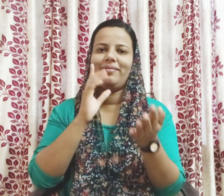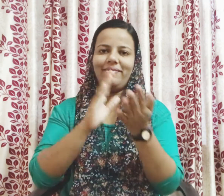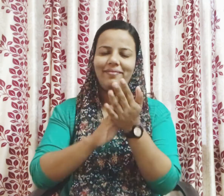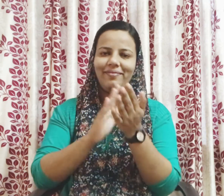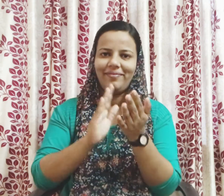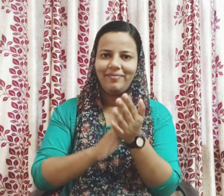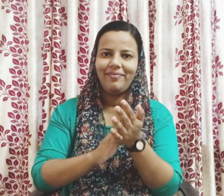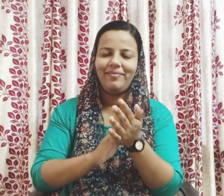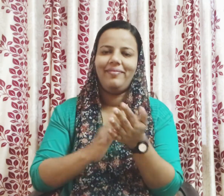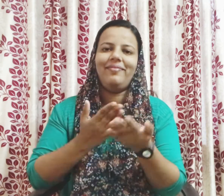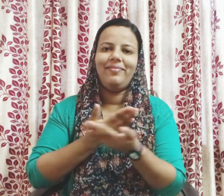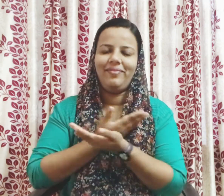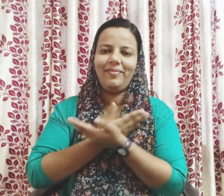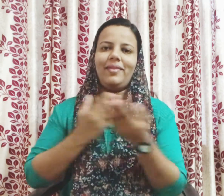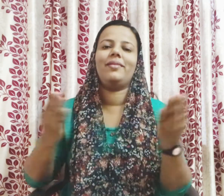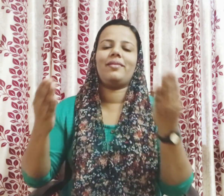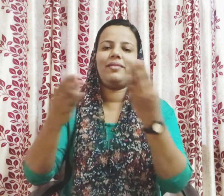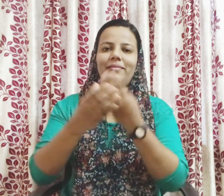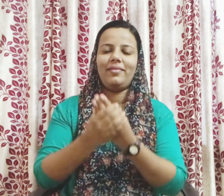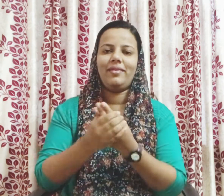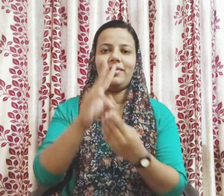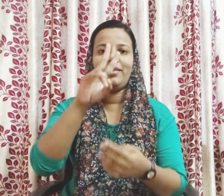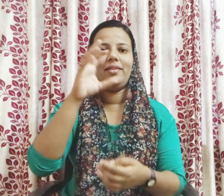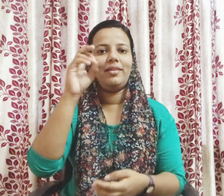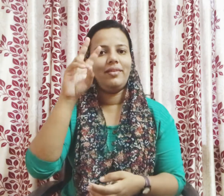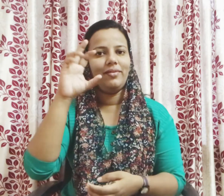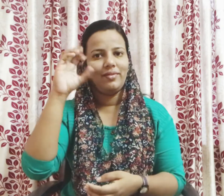പ്രഭാതത്തിൽ വാഴ്ത്തപ്പെടുമാറാകട്ടെ. പ്രിയപ്പെട്ട ദൈവമക്കളെ, നമുക്ക് ഒരുമിച്ച്